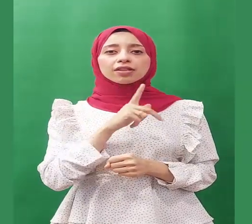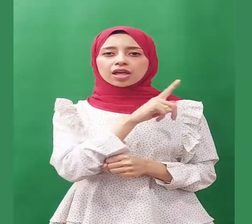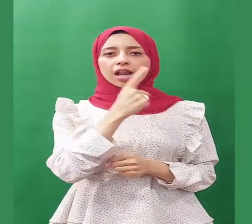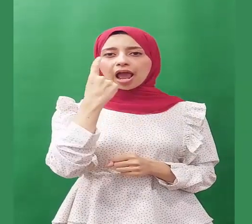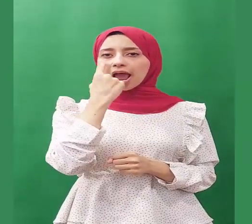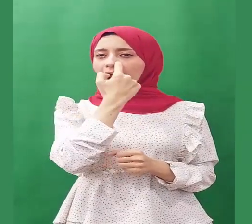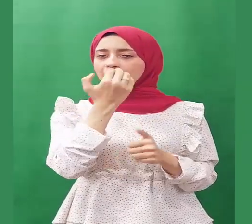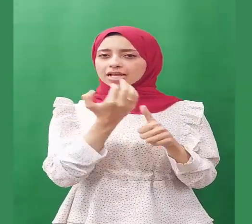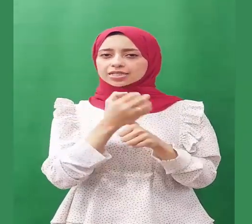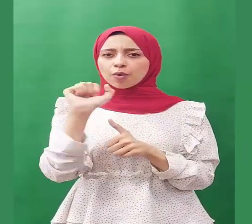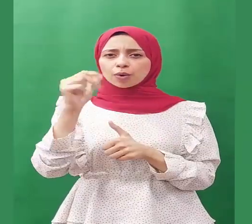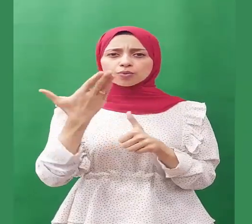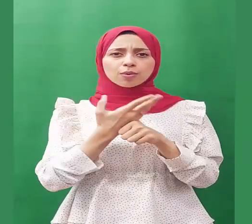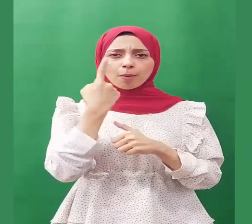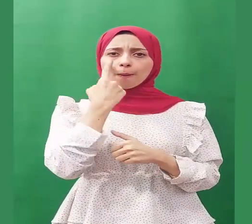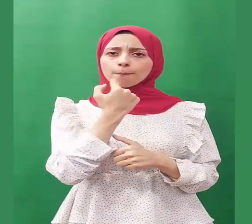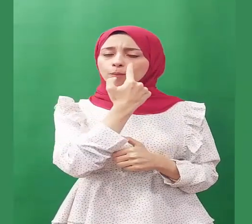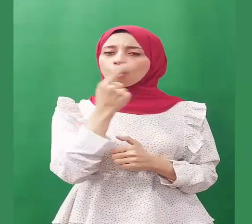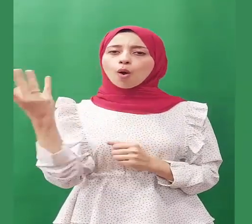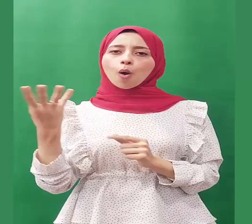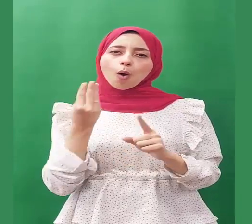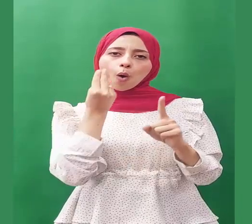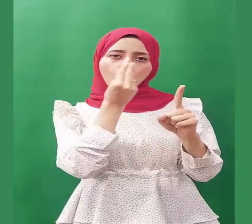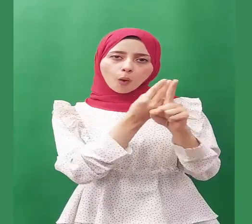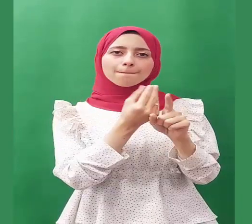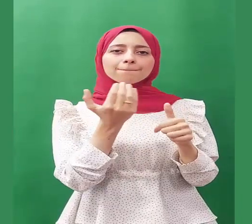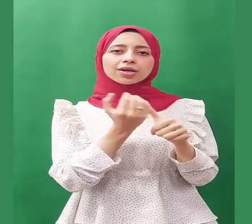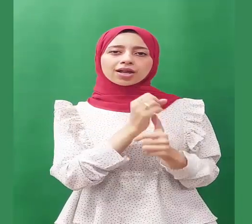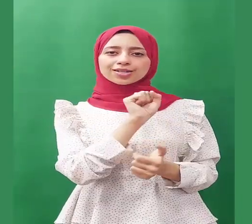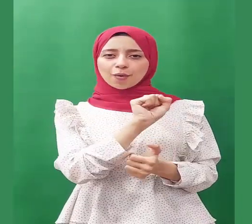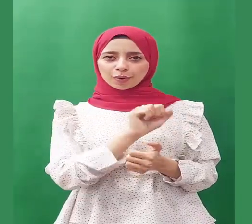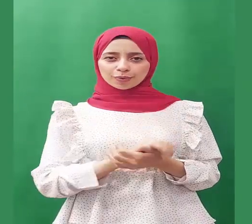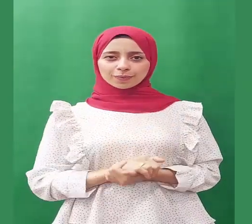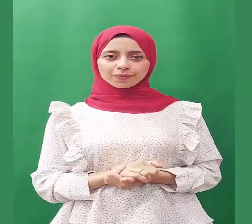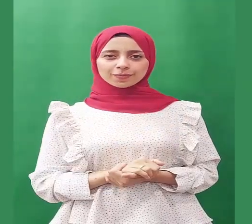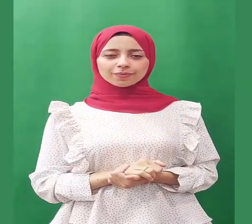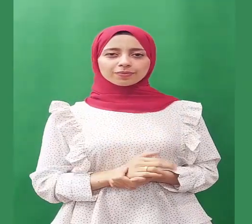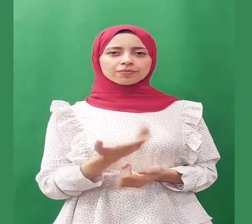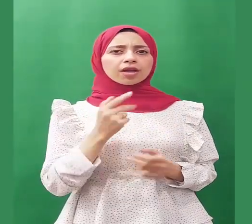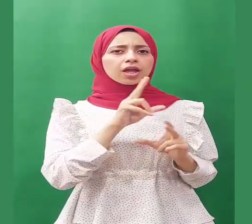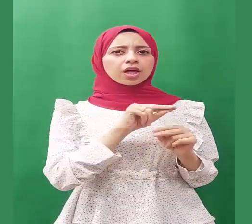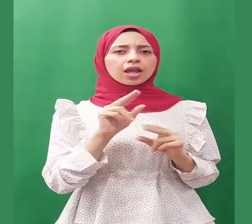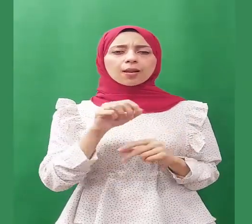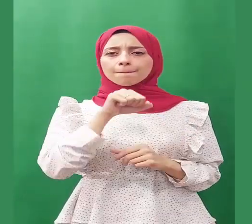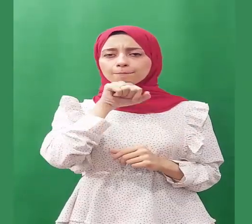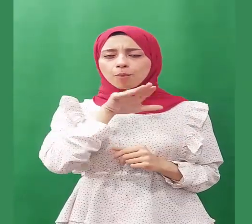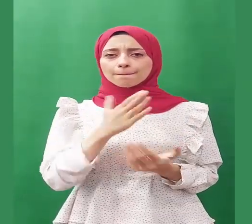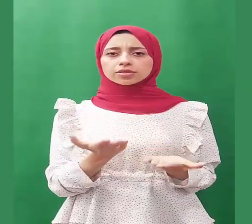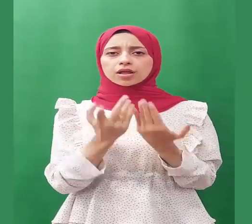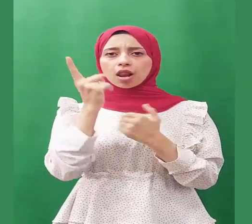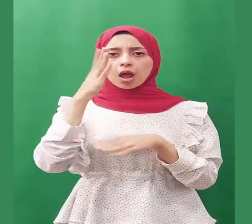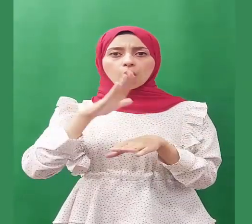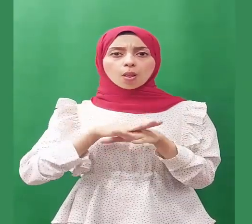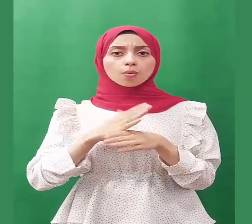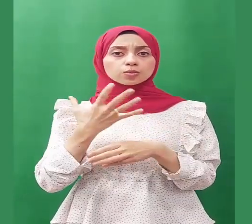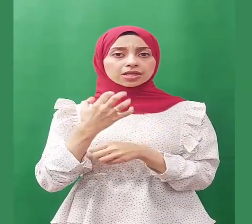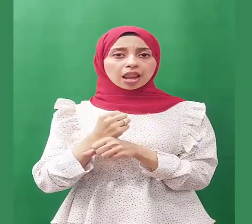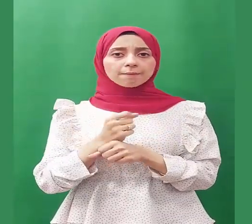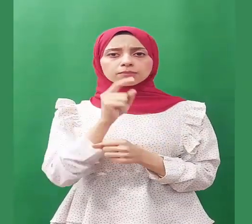عينها من اثر البكاء حبا لها واكراما كما كان نبينا صلى الله عليه وسلم يشاور